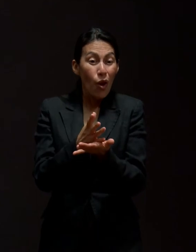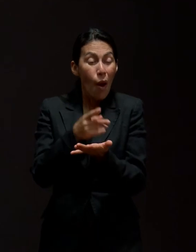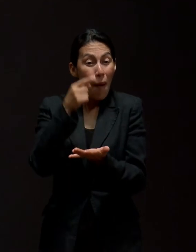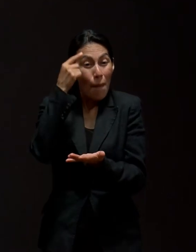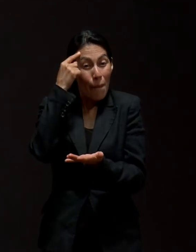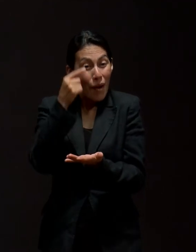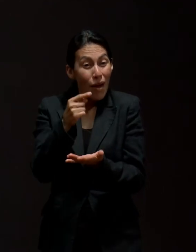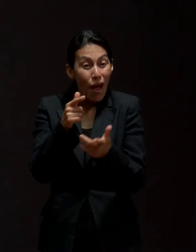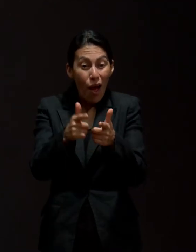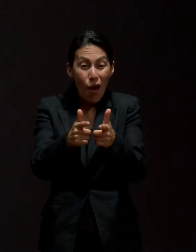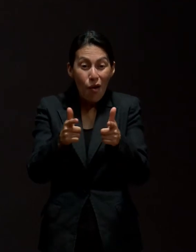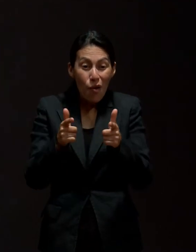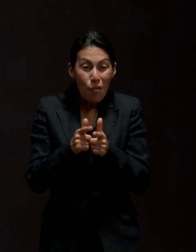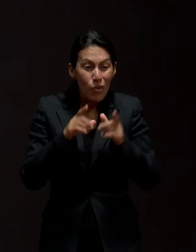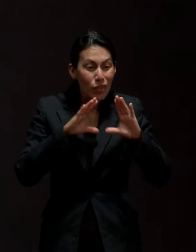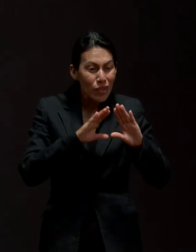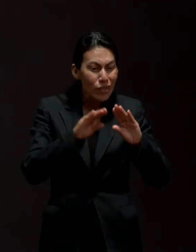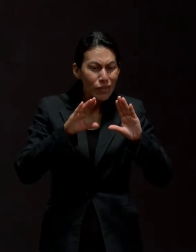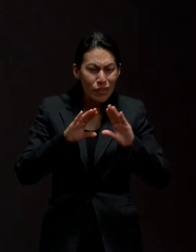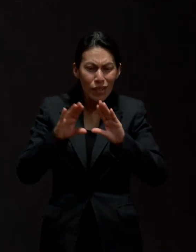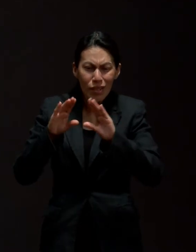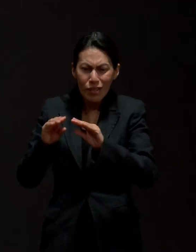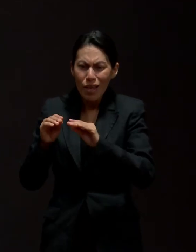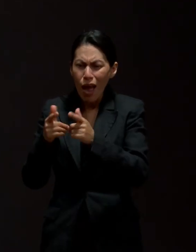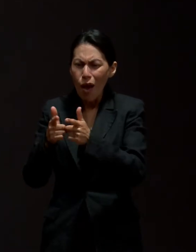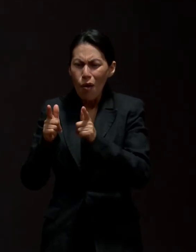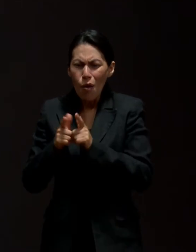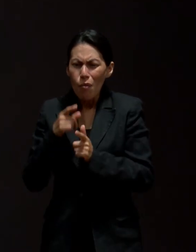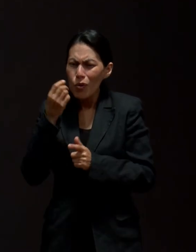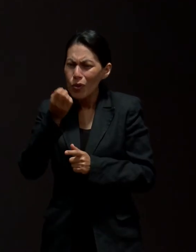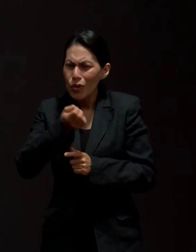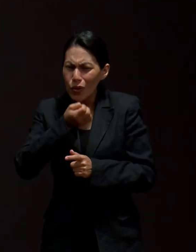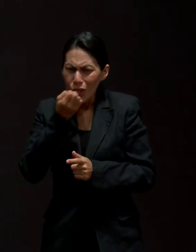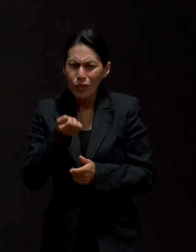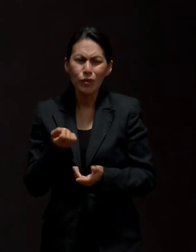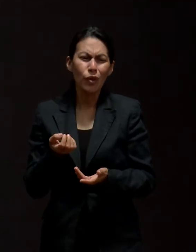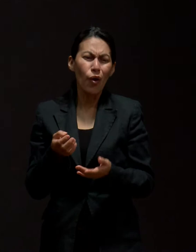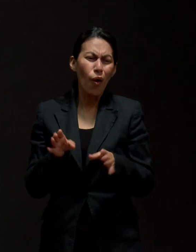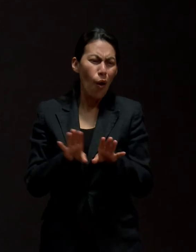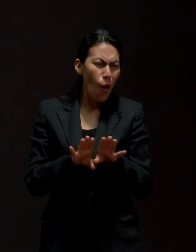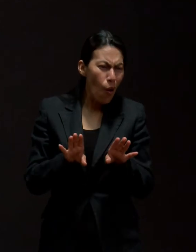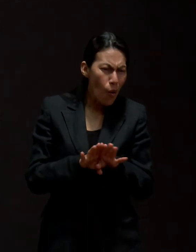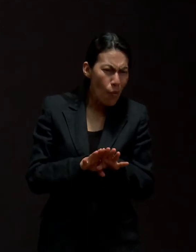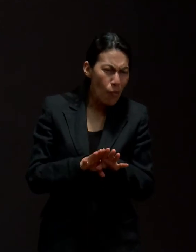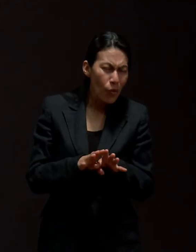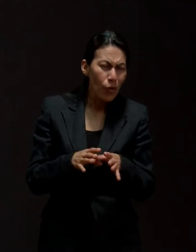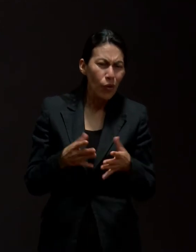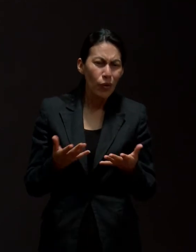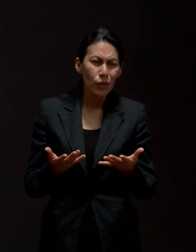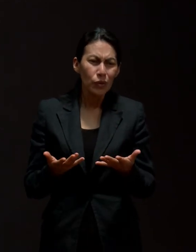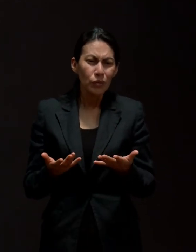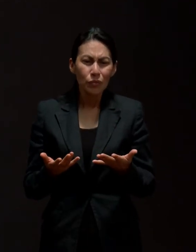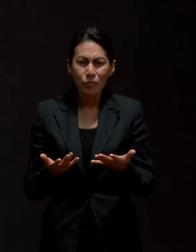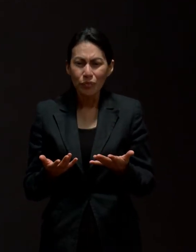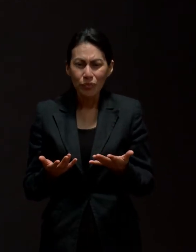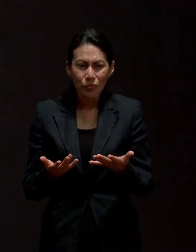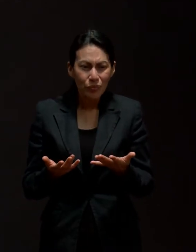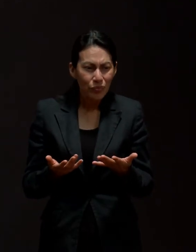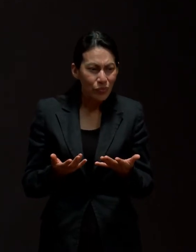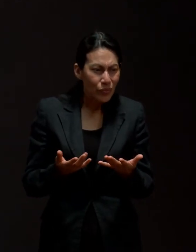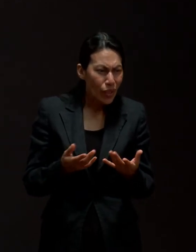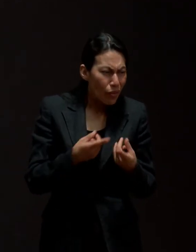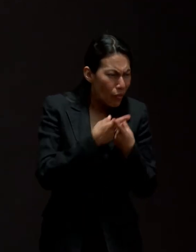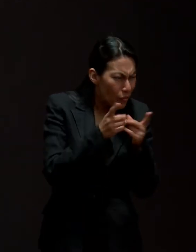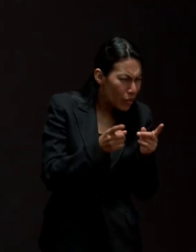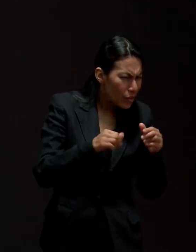congreso exclusivamente para enseñar a grupos cómo se forman grupos de oración, a personas cómo se